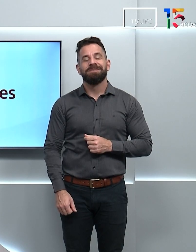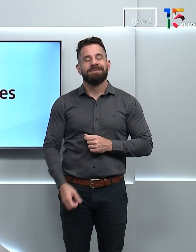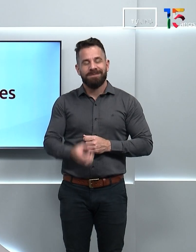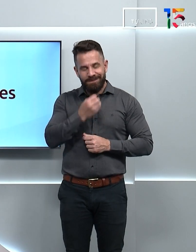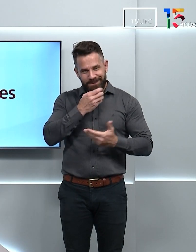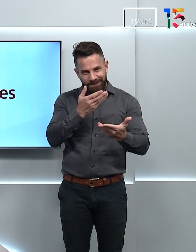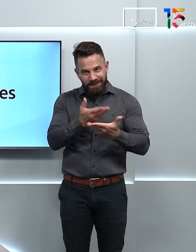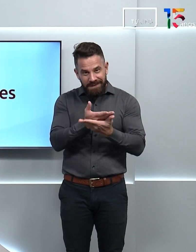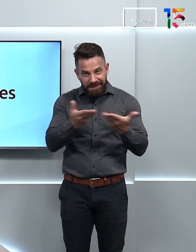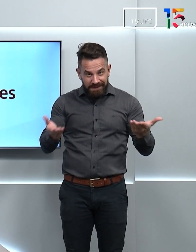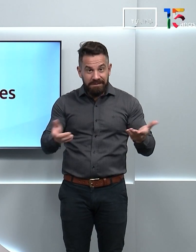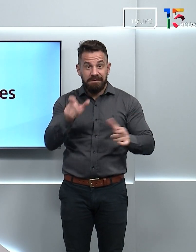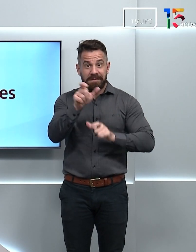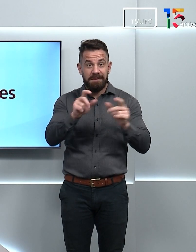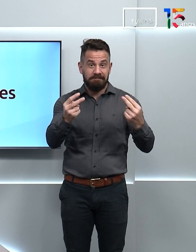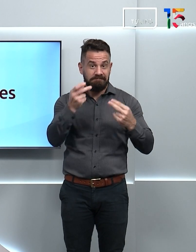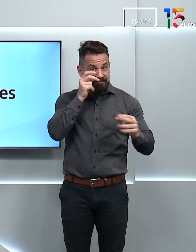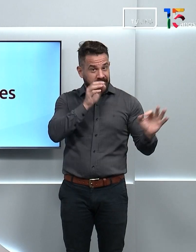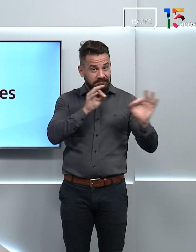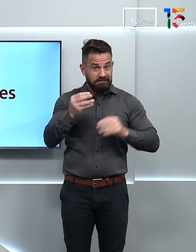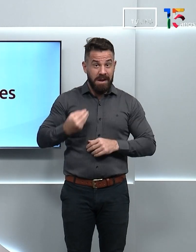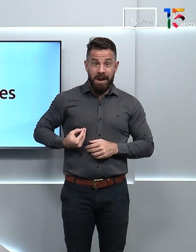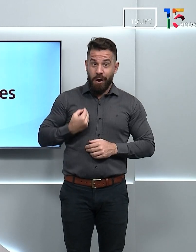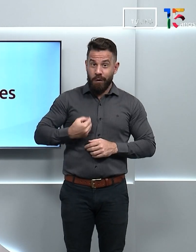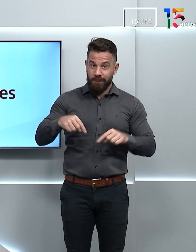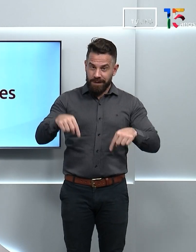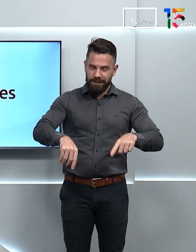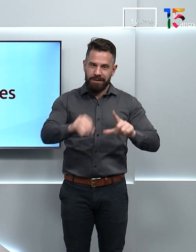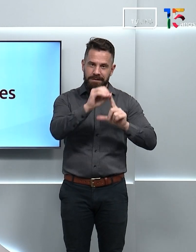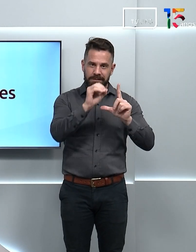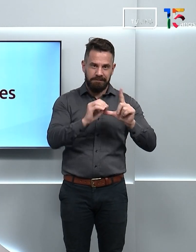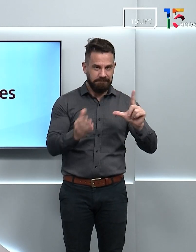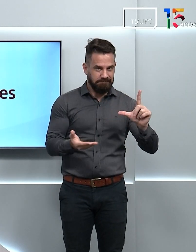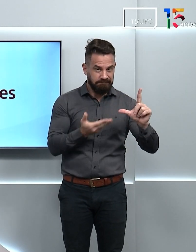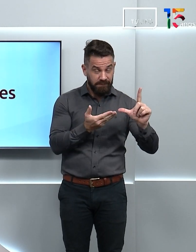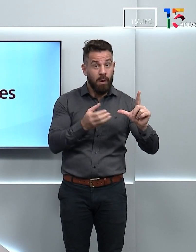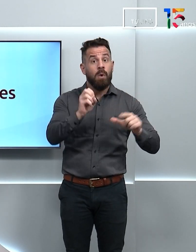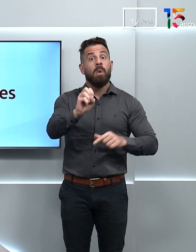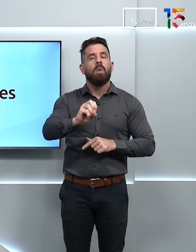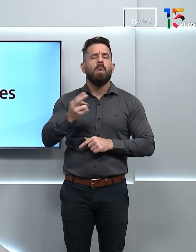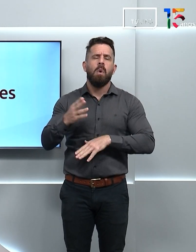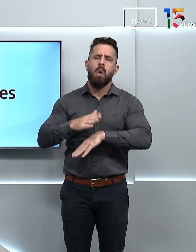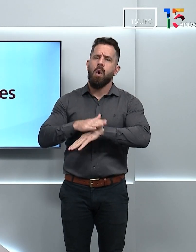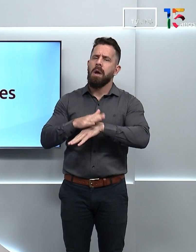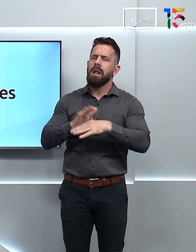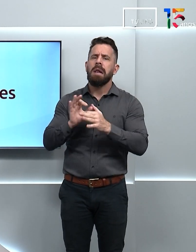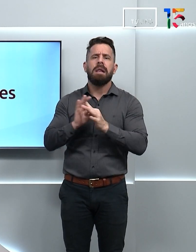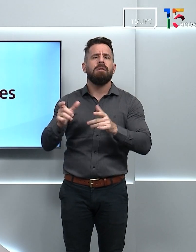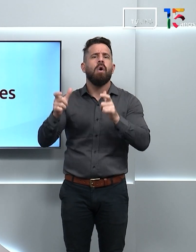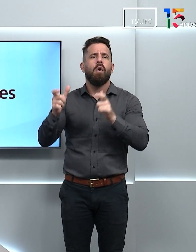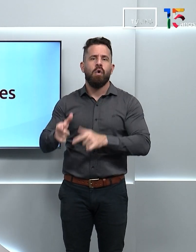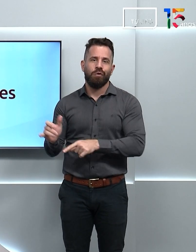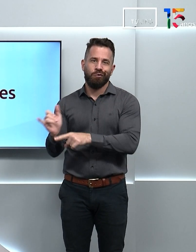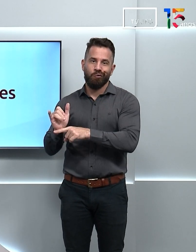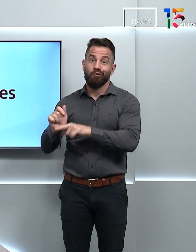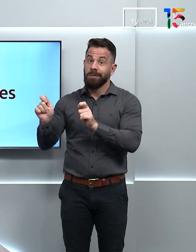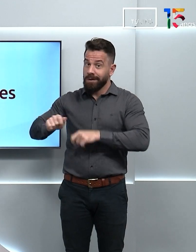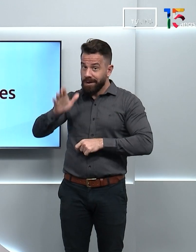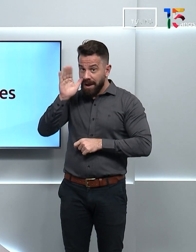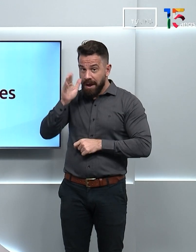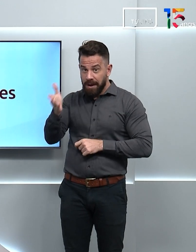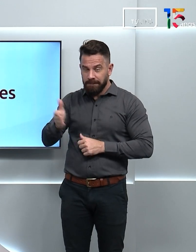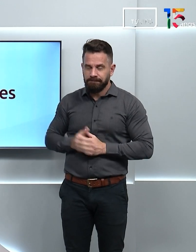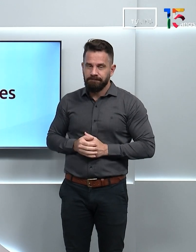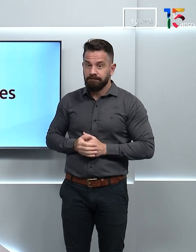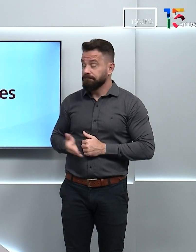Seja bem-vinda e bem-vindo você que nos assiste ao vivo pela TV UFG ou nos acompanha em qualquer dia e horário no canal do YouTube. Eu